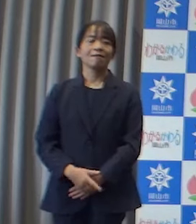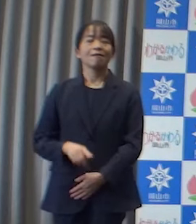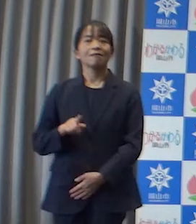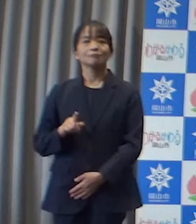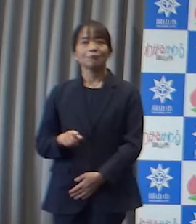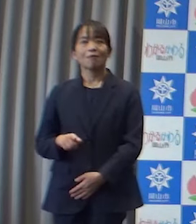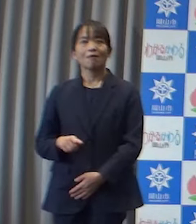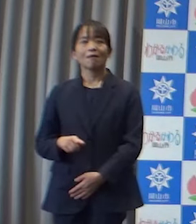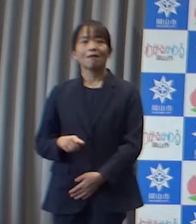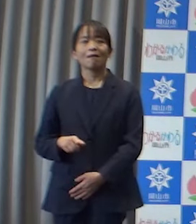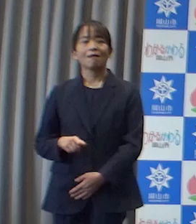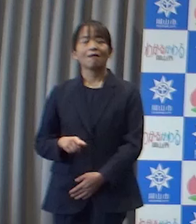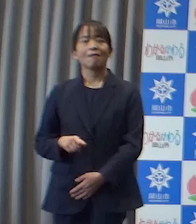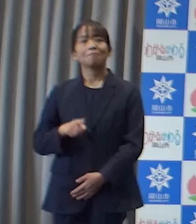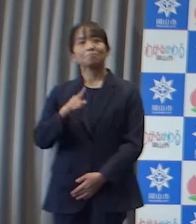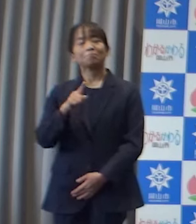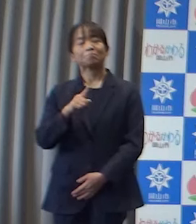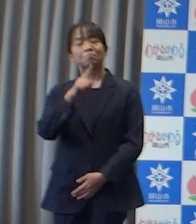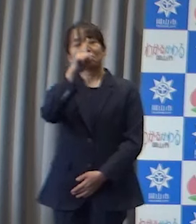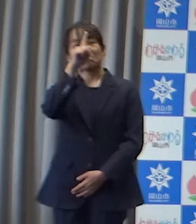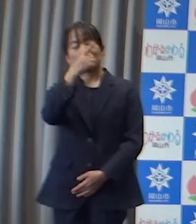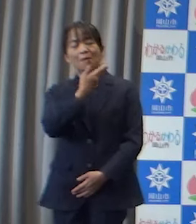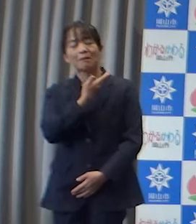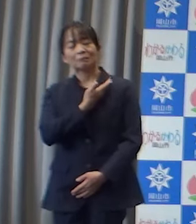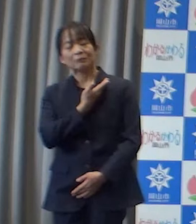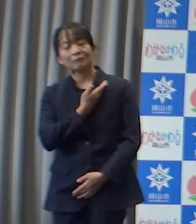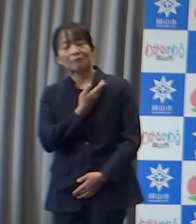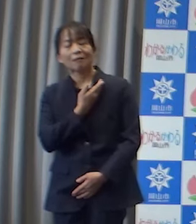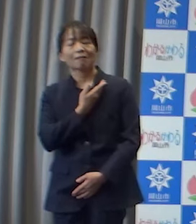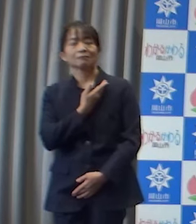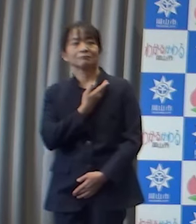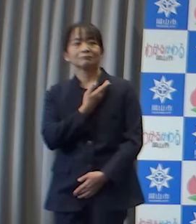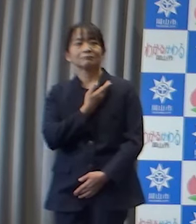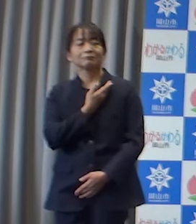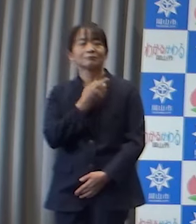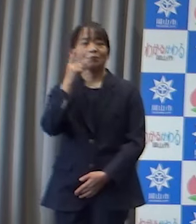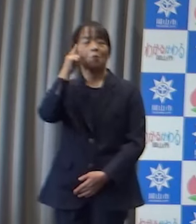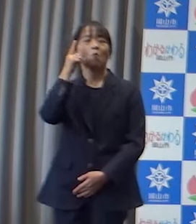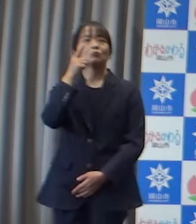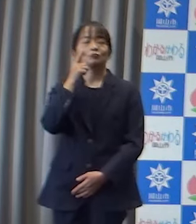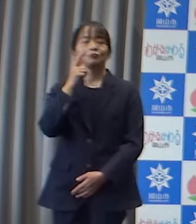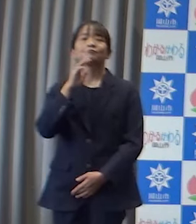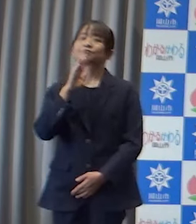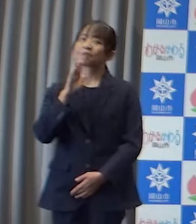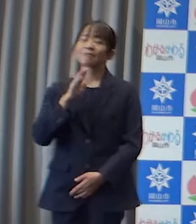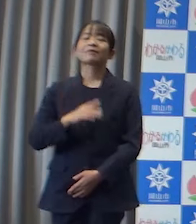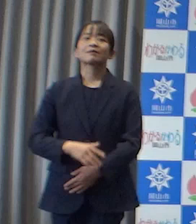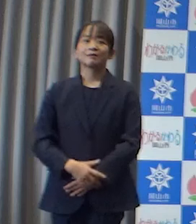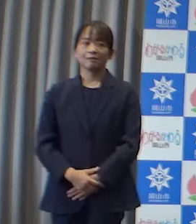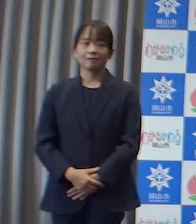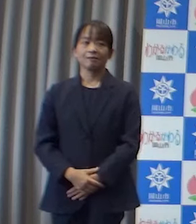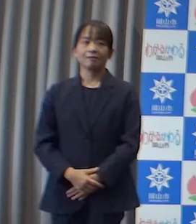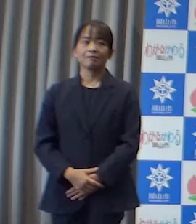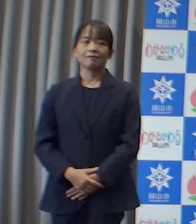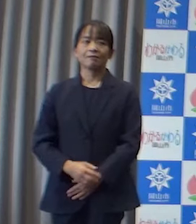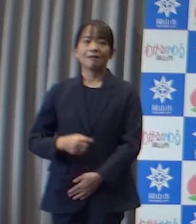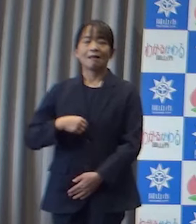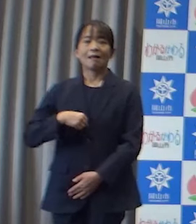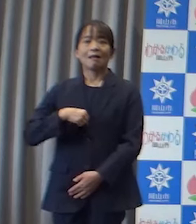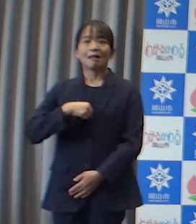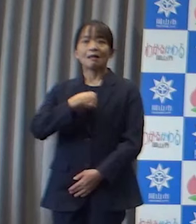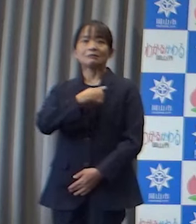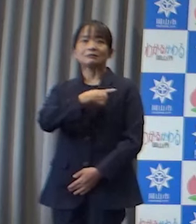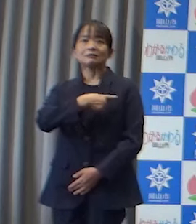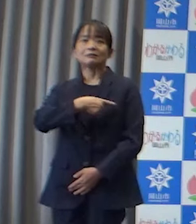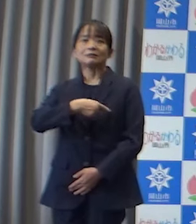設定したというふうな印象しか受けなくて、県の方にそのなぜこのタイミングでその会おうと思ったかというそのモチベーションが何だったのかというのが今すぐ